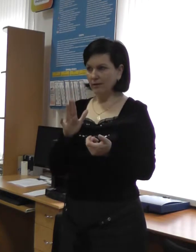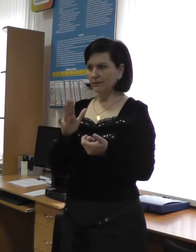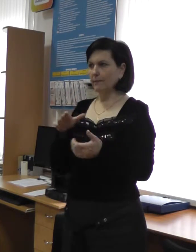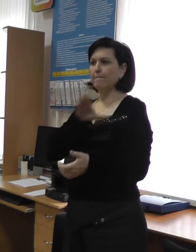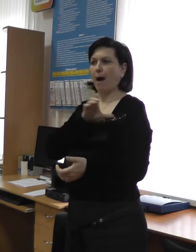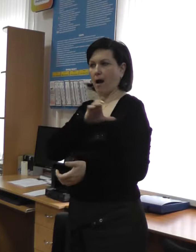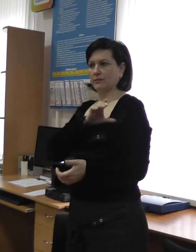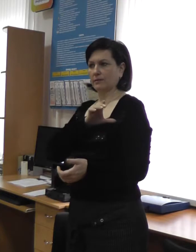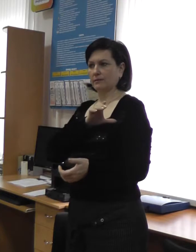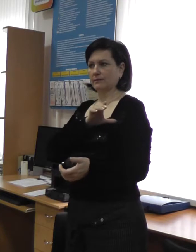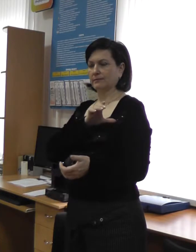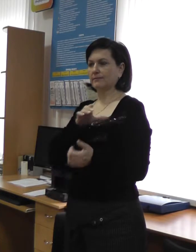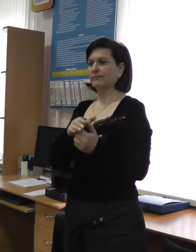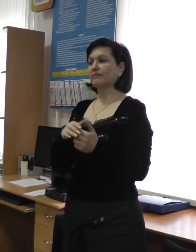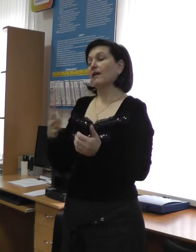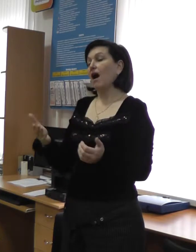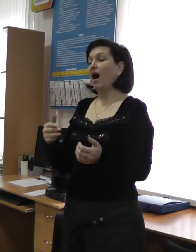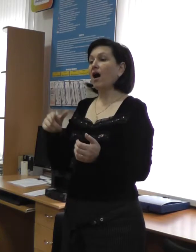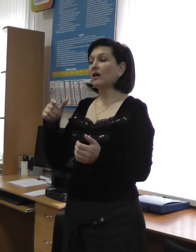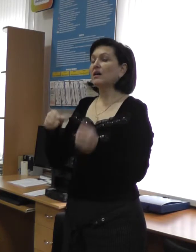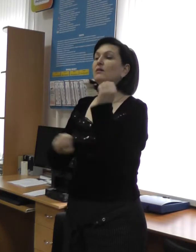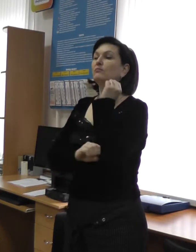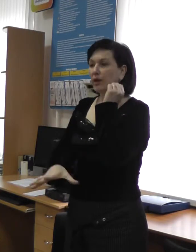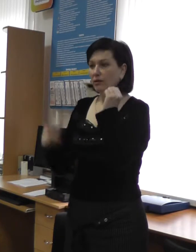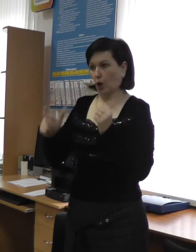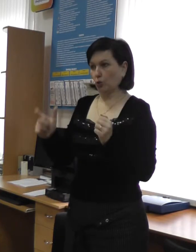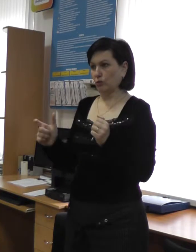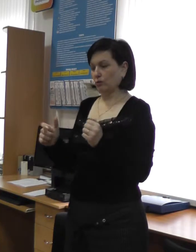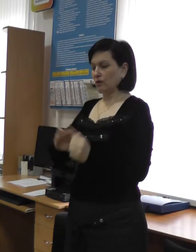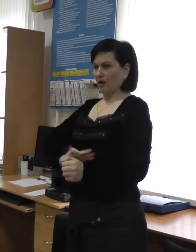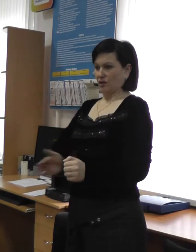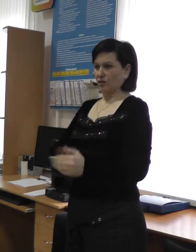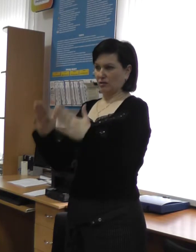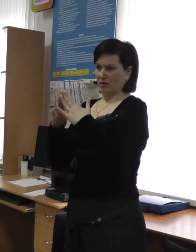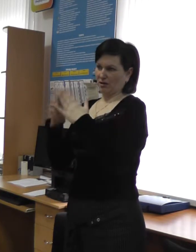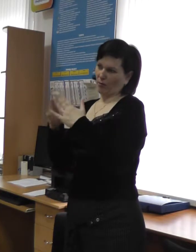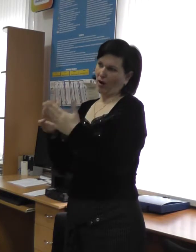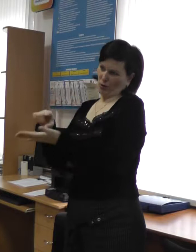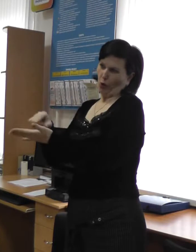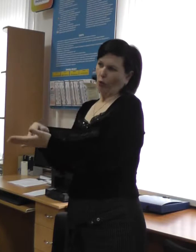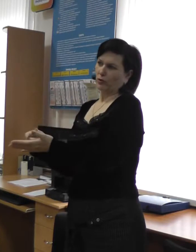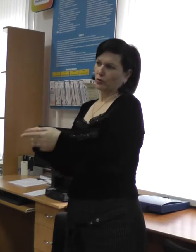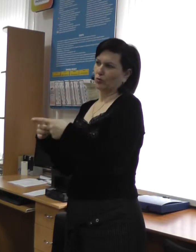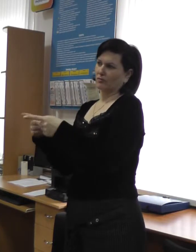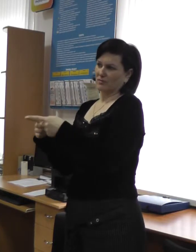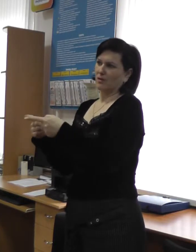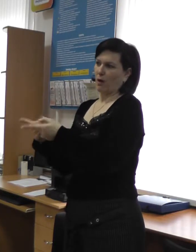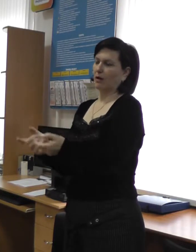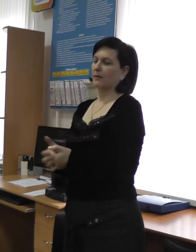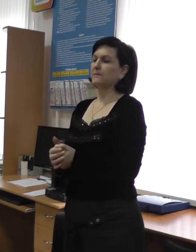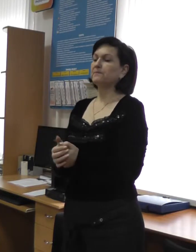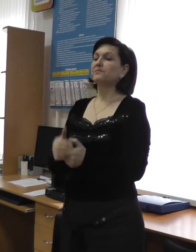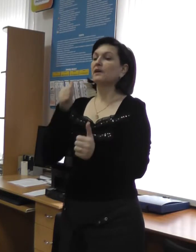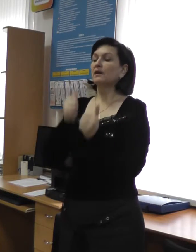жилье в частных домах. Ближайшим из них были помещения в усадьбе Реброва. Этот домовладелец получал каждый